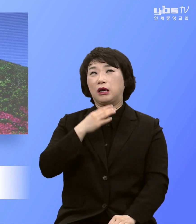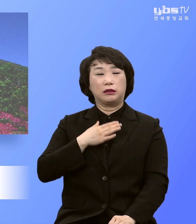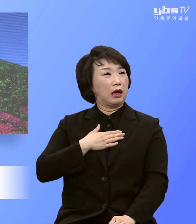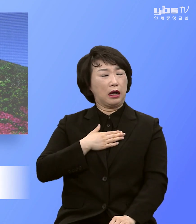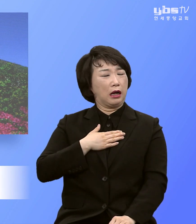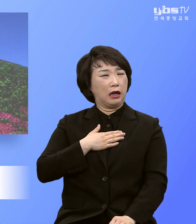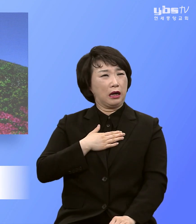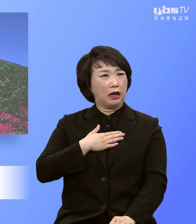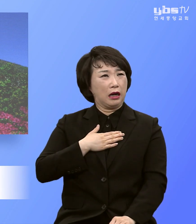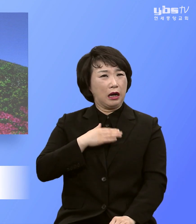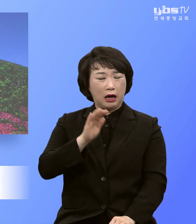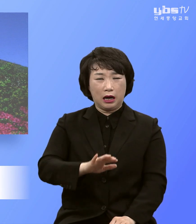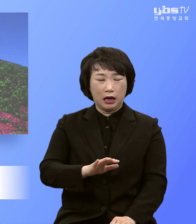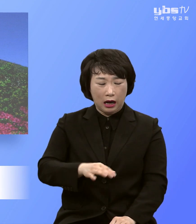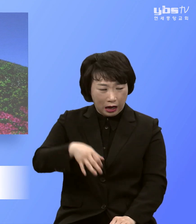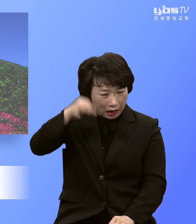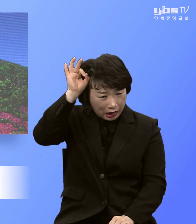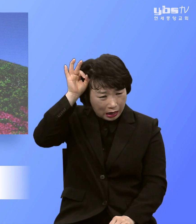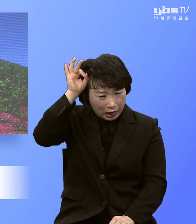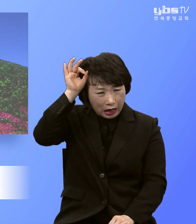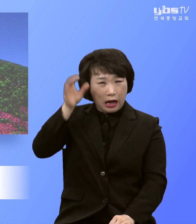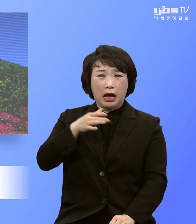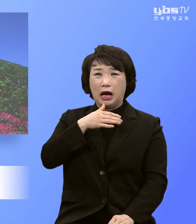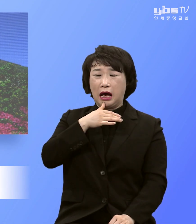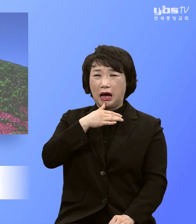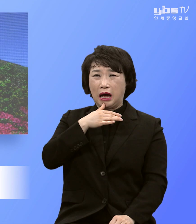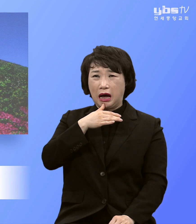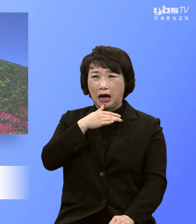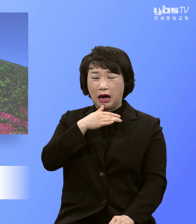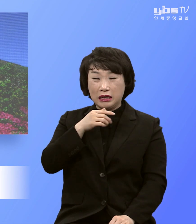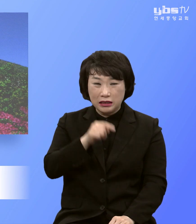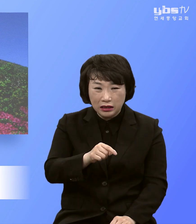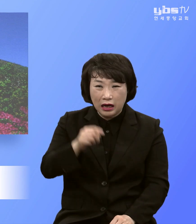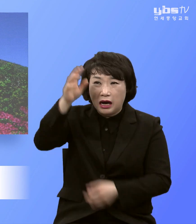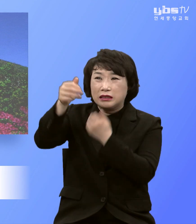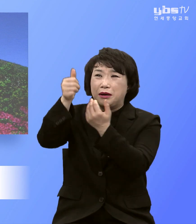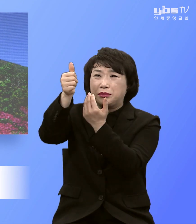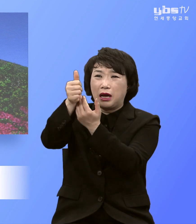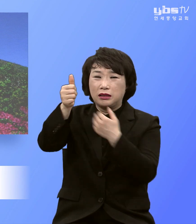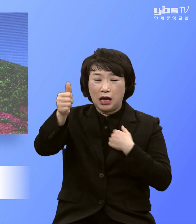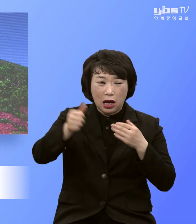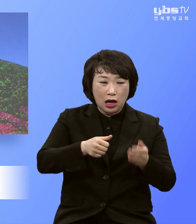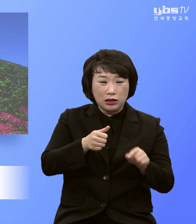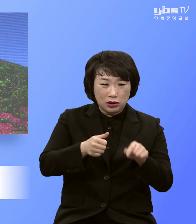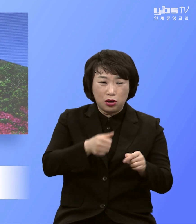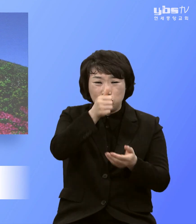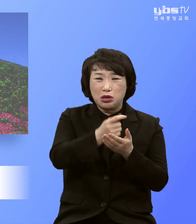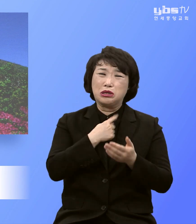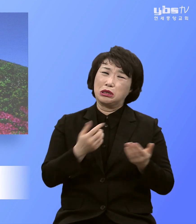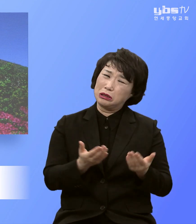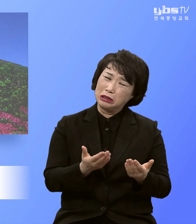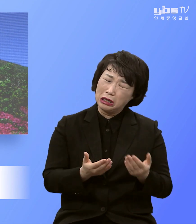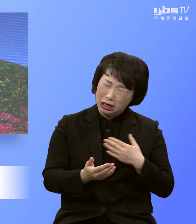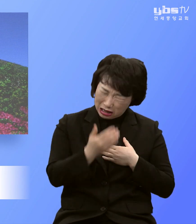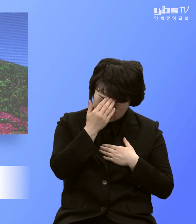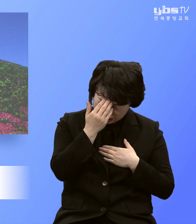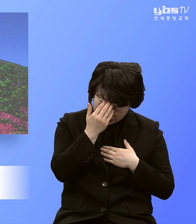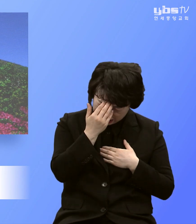있을 때 아차, 이것은 하느님 앞에 죄였네 할